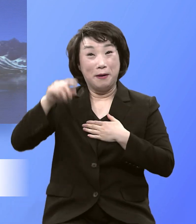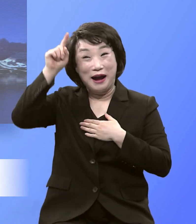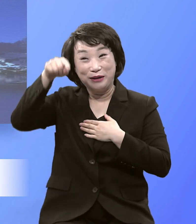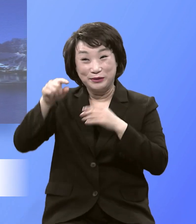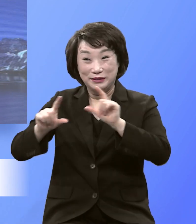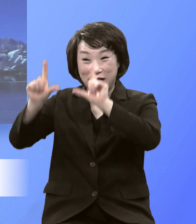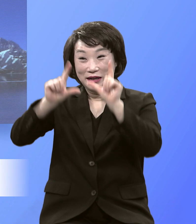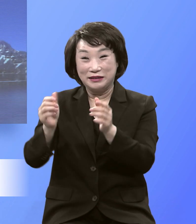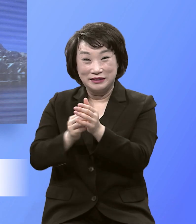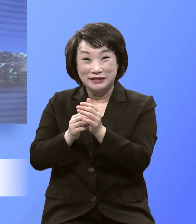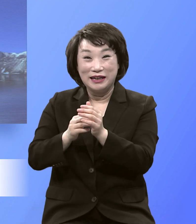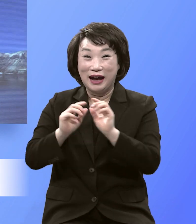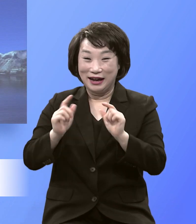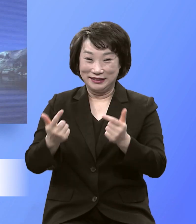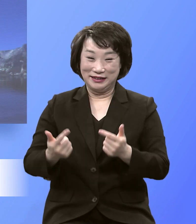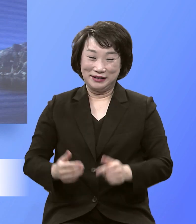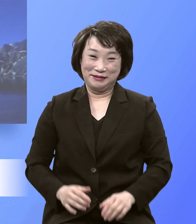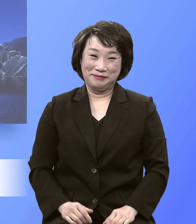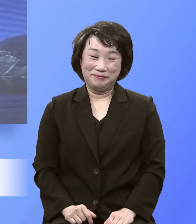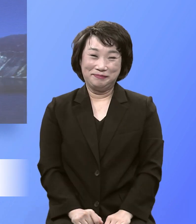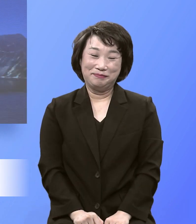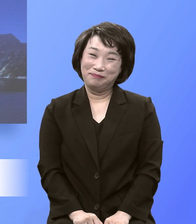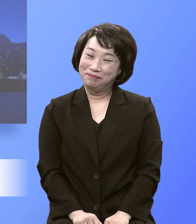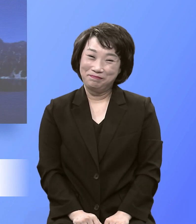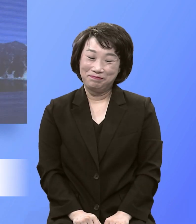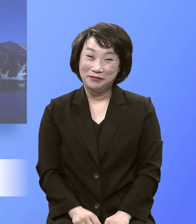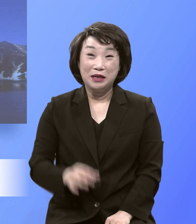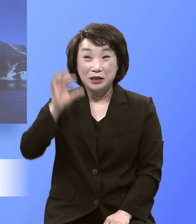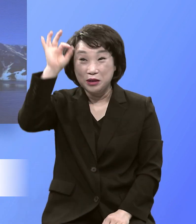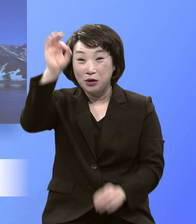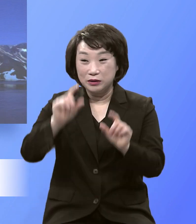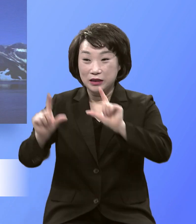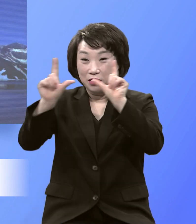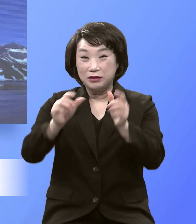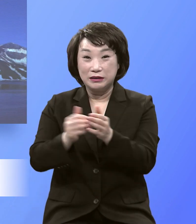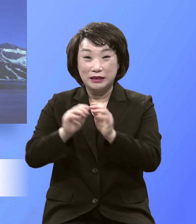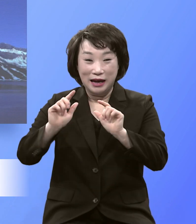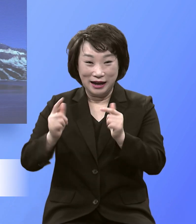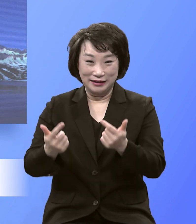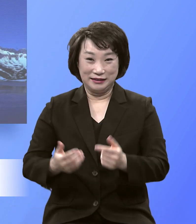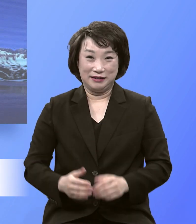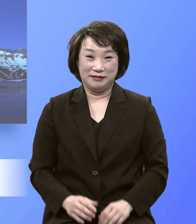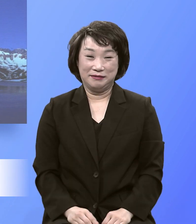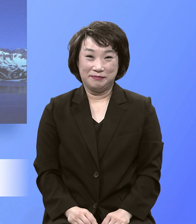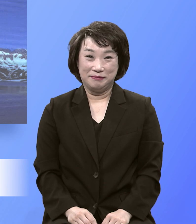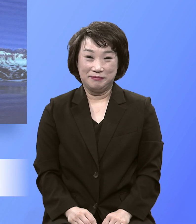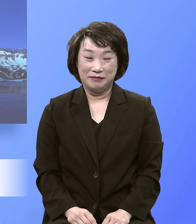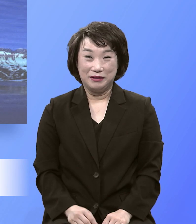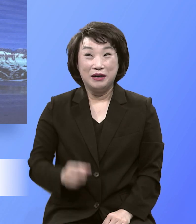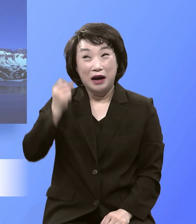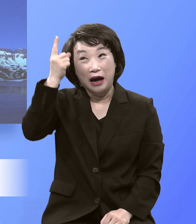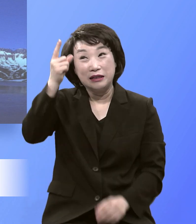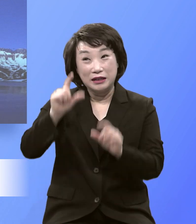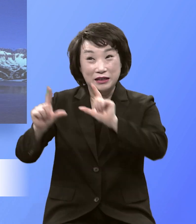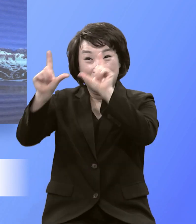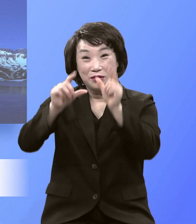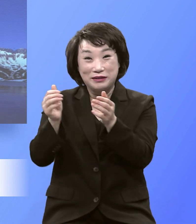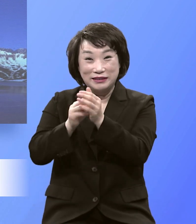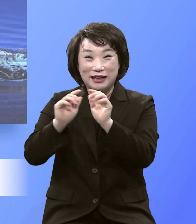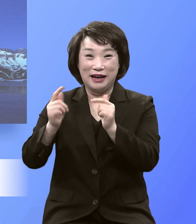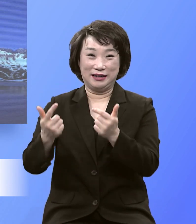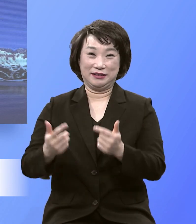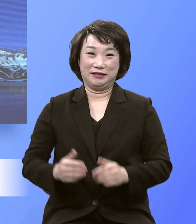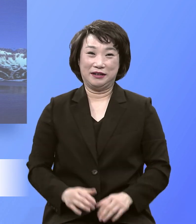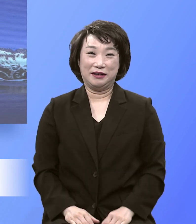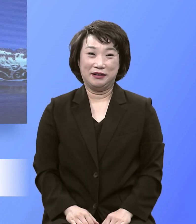하루만 살다 끝나는 것이 아니고 열흘 살다 끝나는 것이 아니고 한 달 살다 끝나는 것이